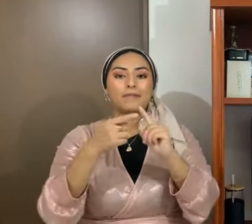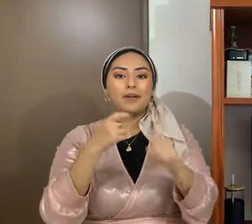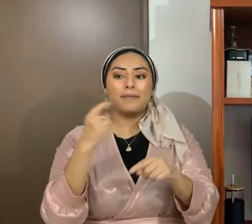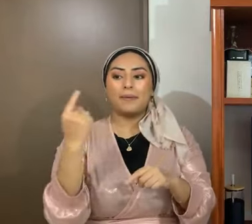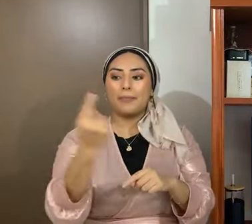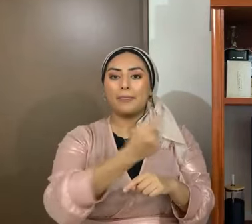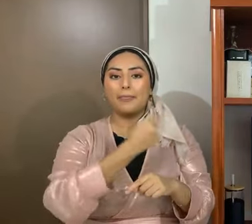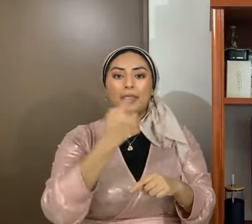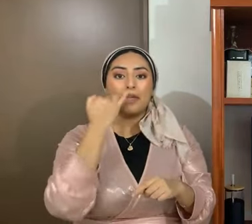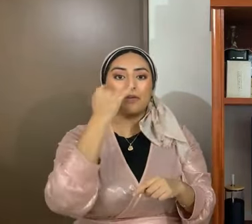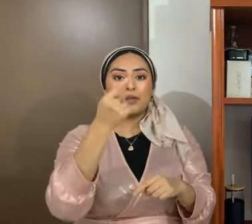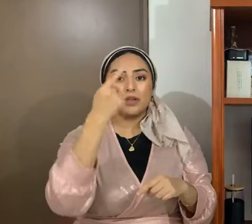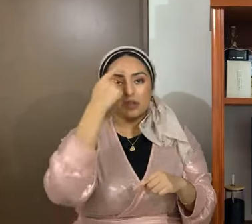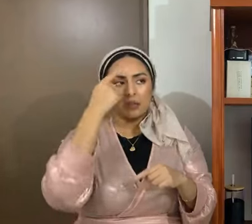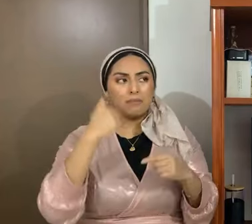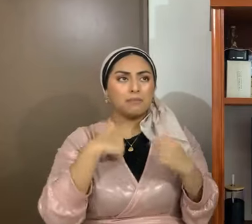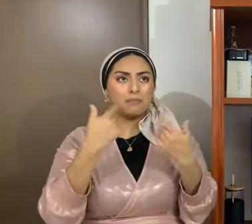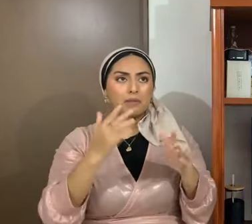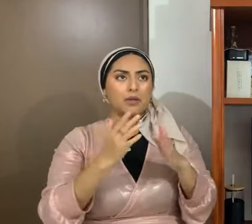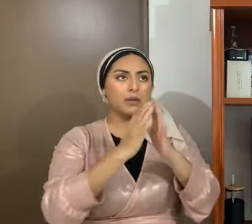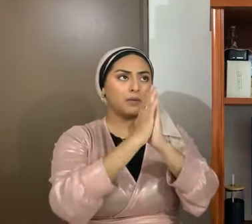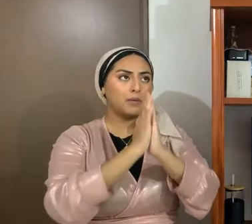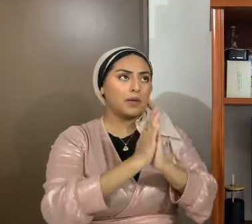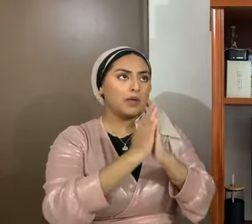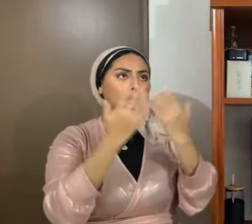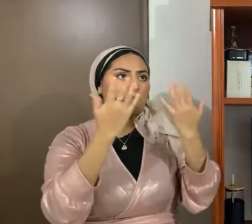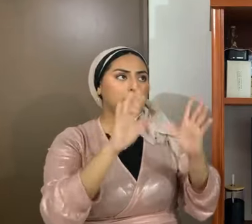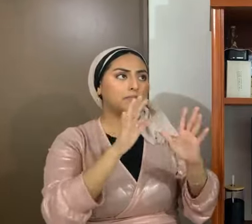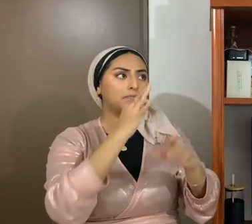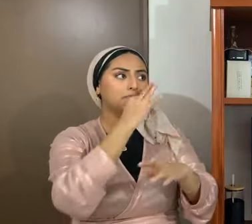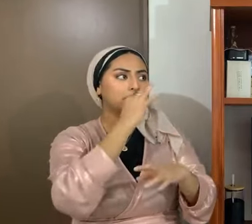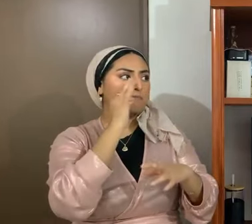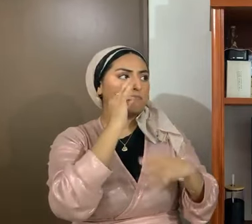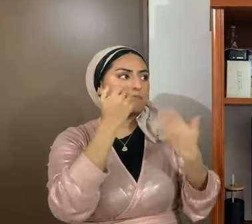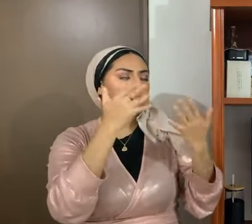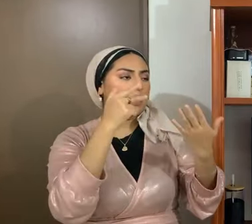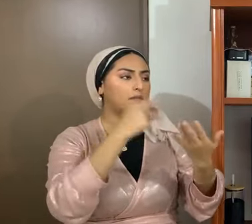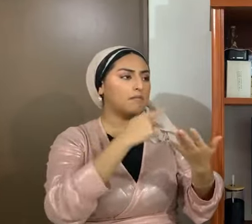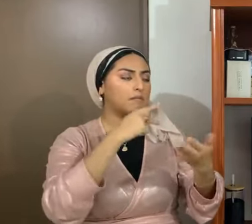nosotros. Si tú piensas, bueno, ya oré, ya ayuné, ya leí